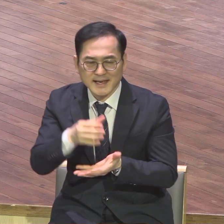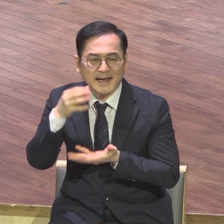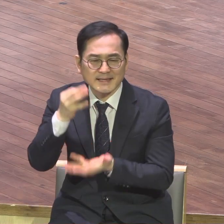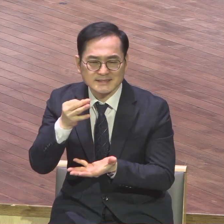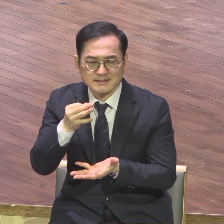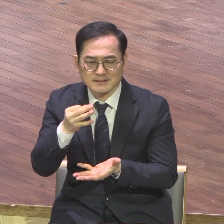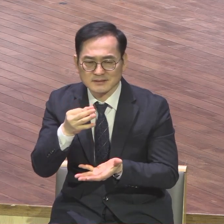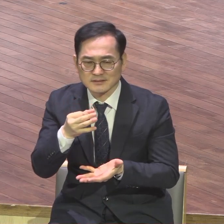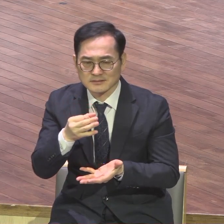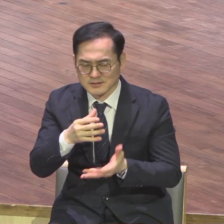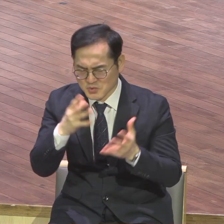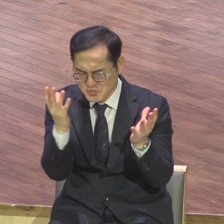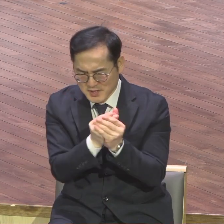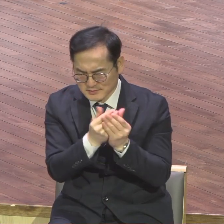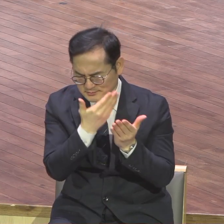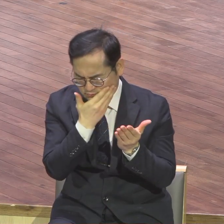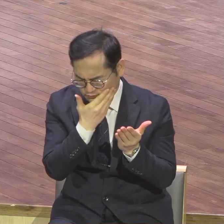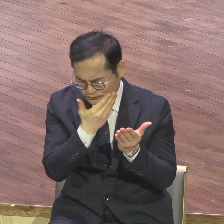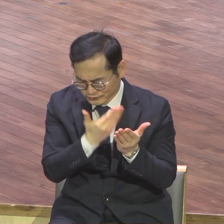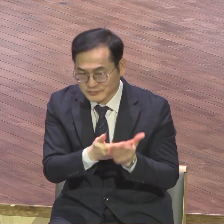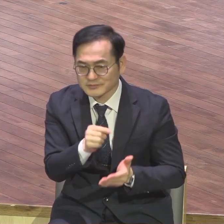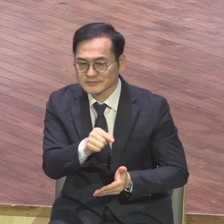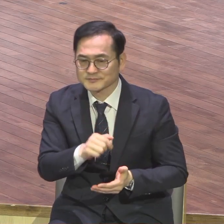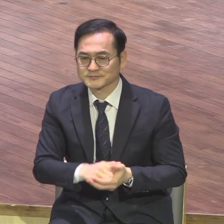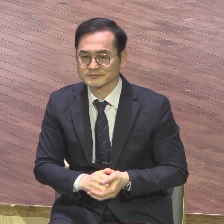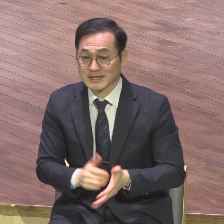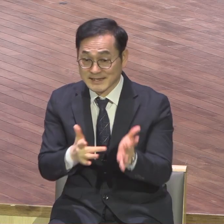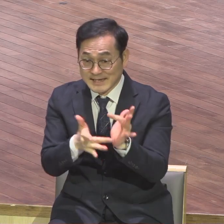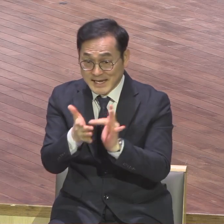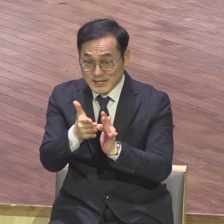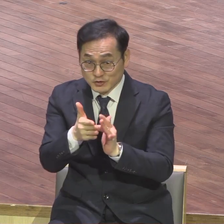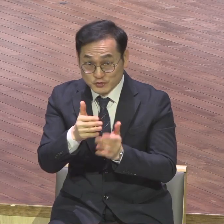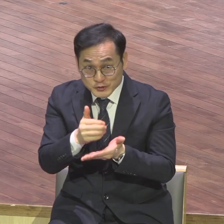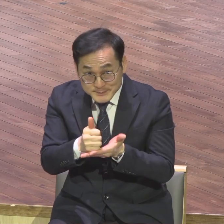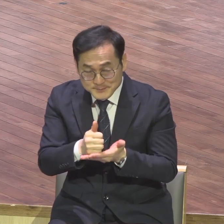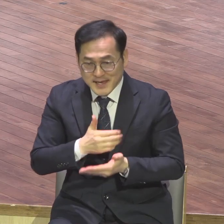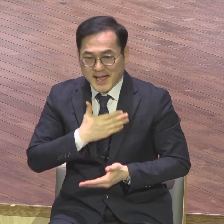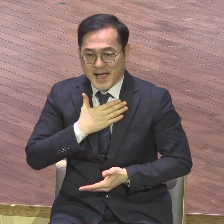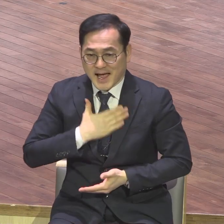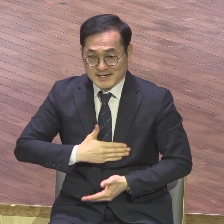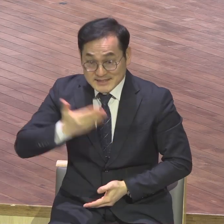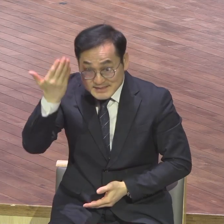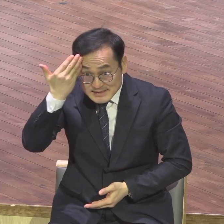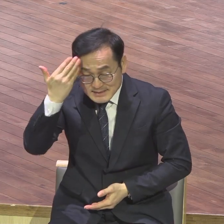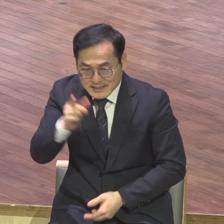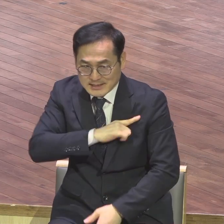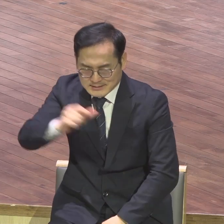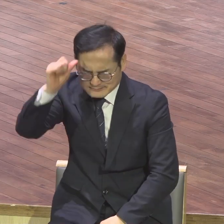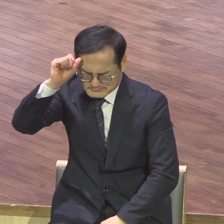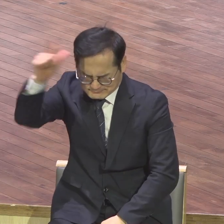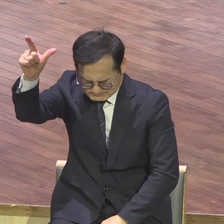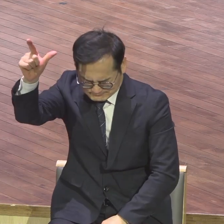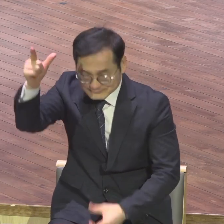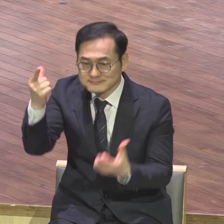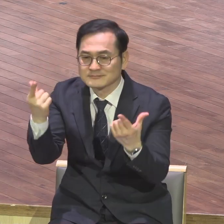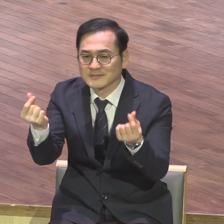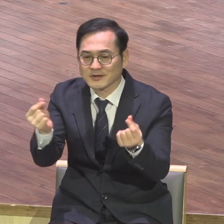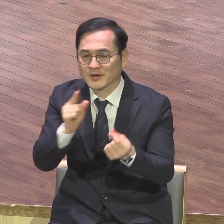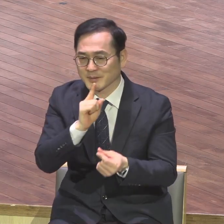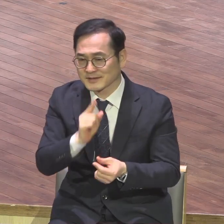바울은 예수 그리스도를 아는 것이 가장 고상한 지식이다.